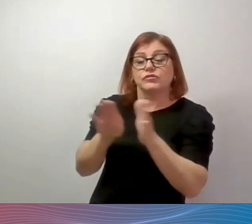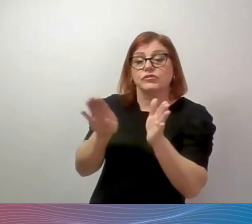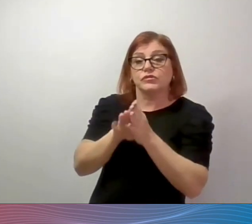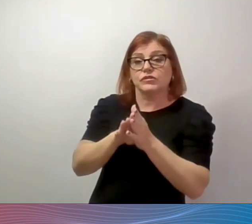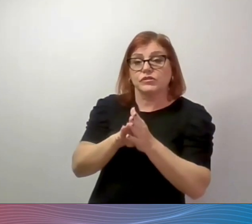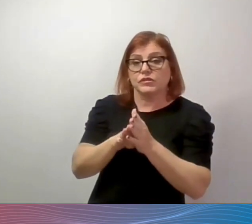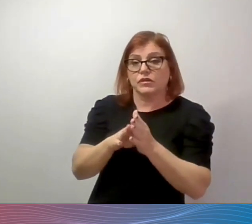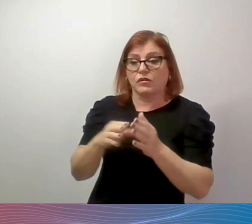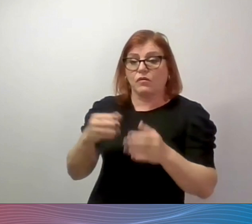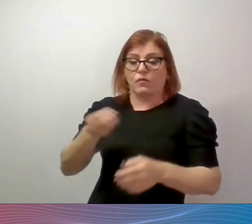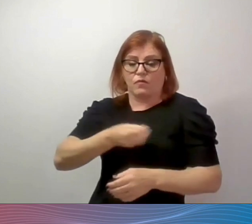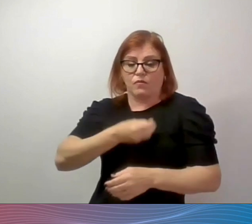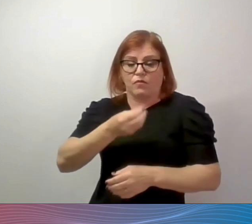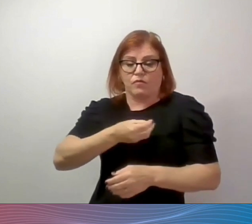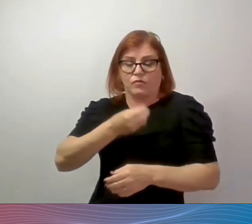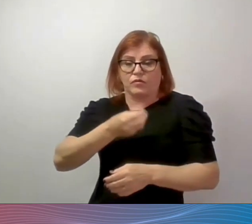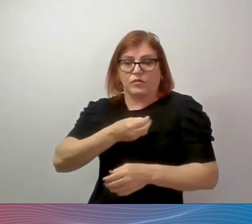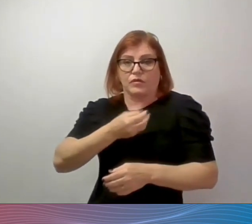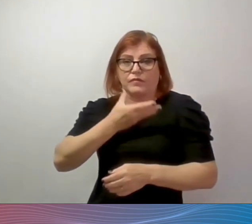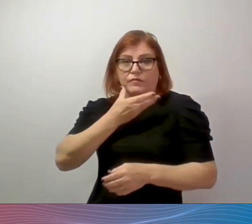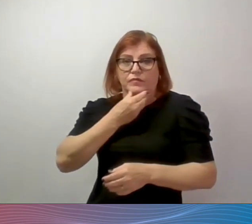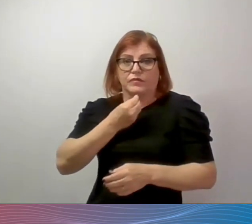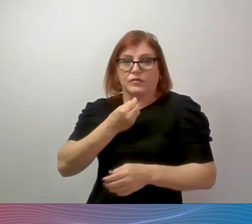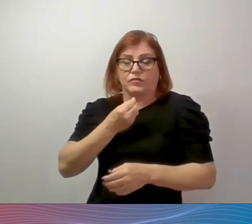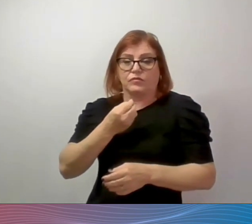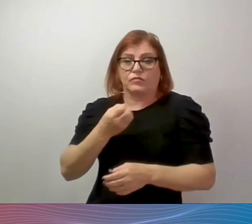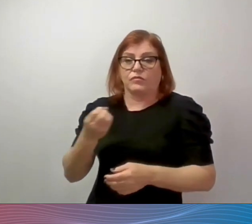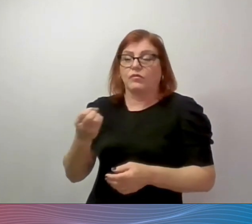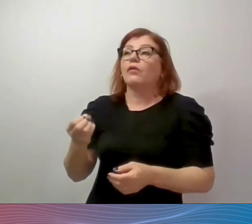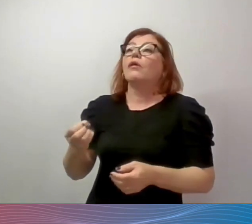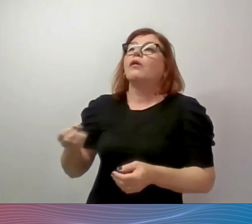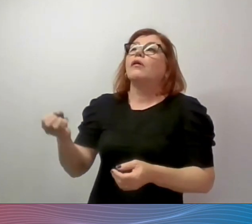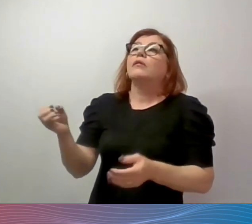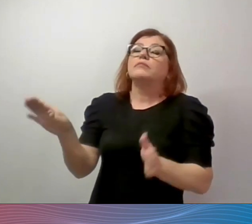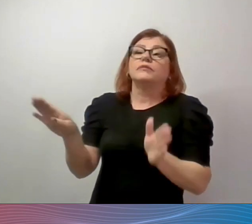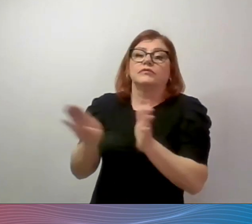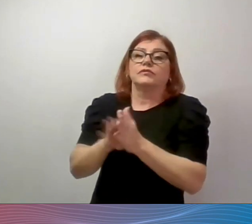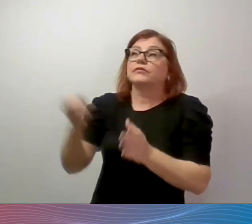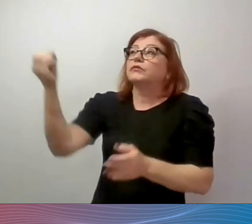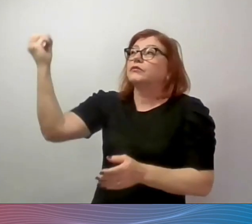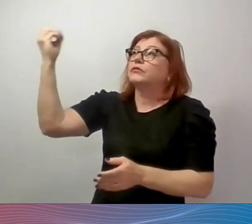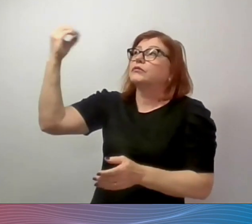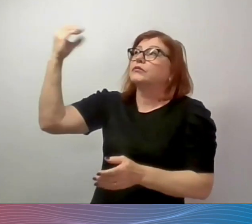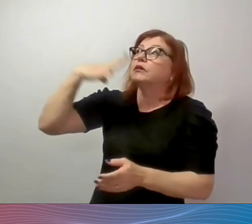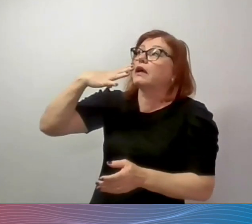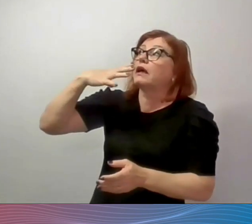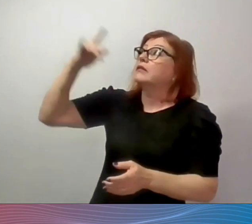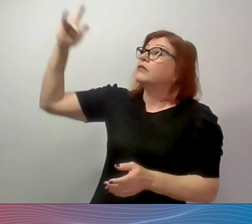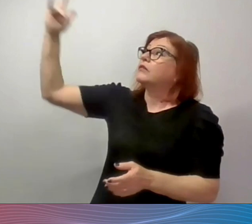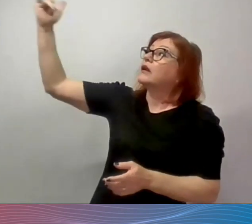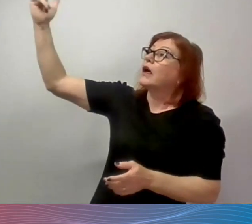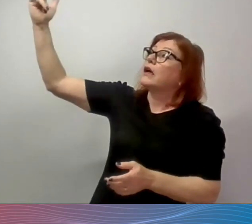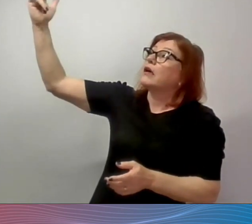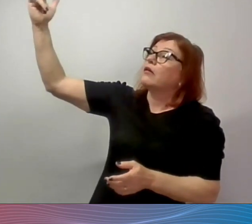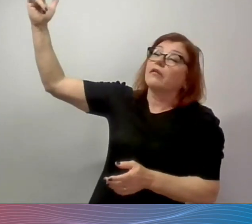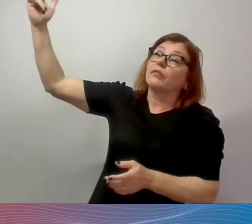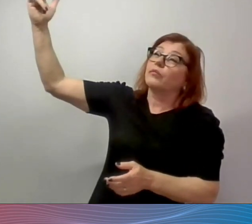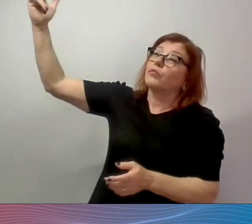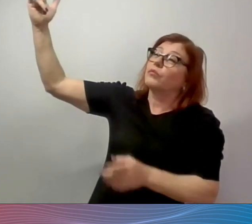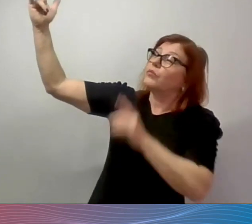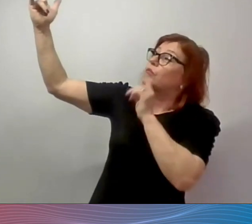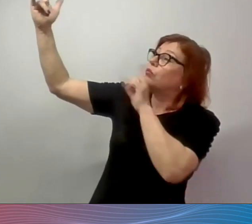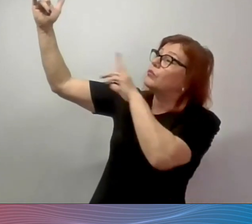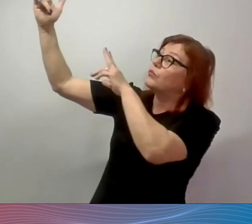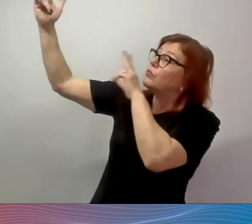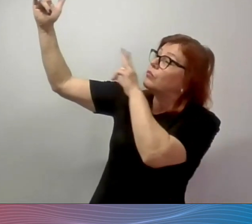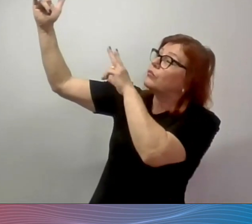becomes grace. Da ponta de Deus é amor. From God's end, it is love. Porque o amor é a sua essência.